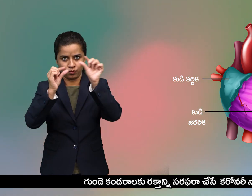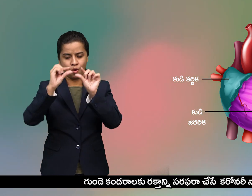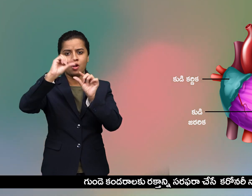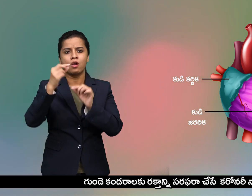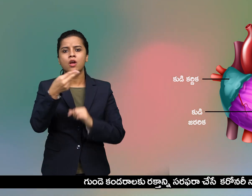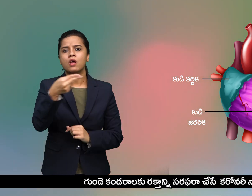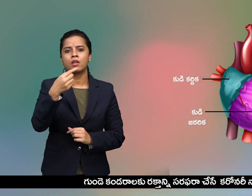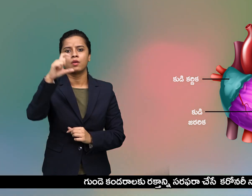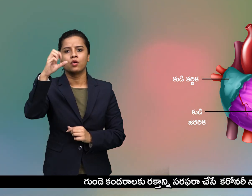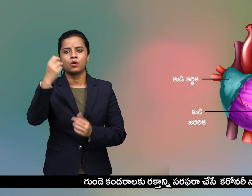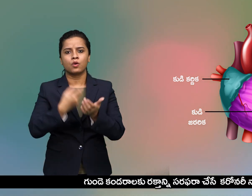కరోనరీ నాళాలు.